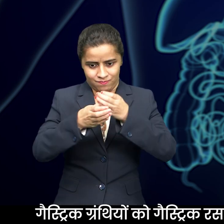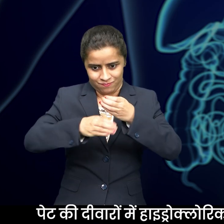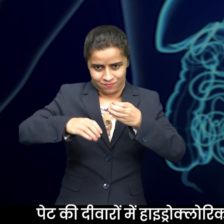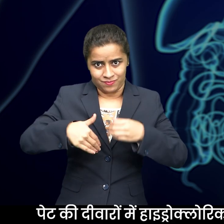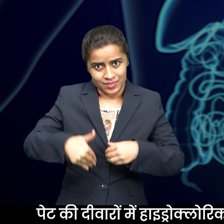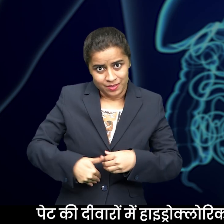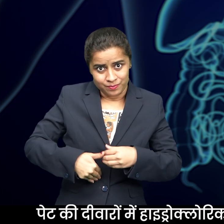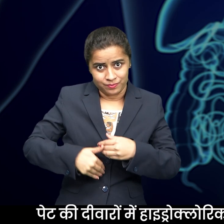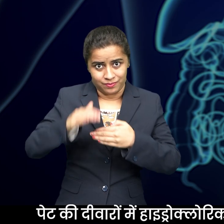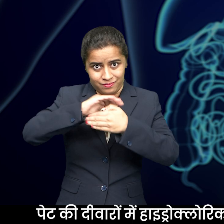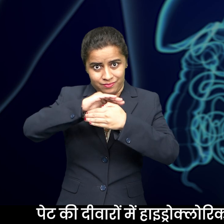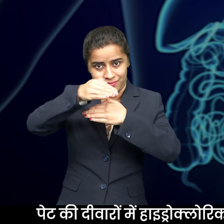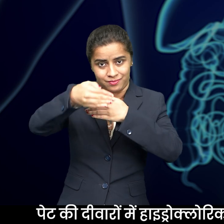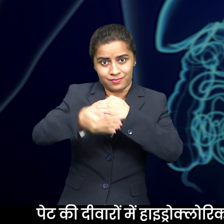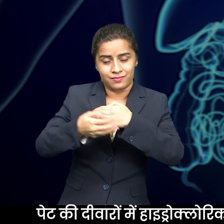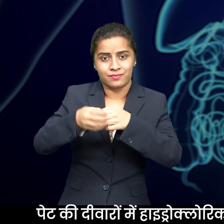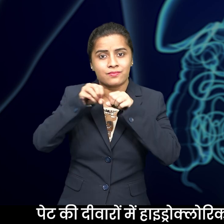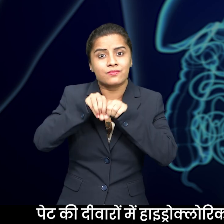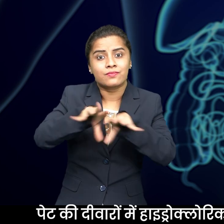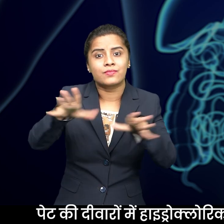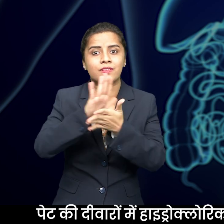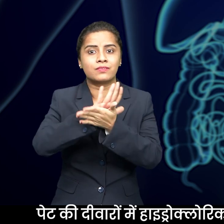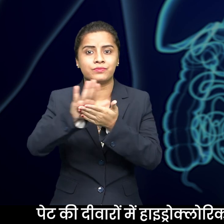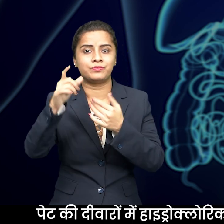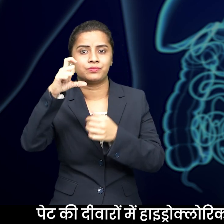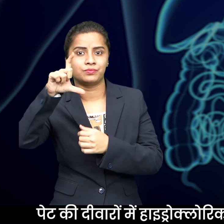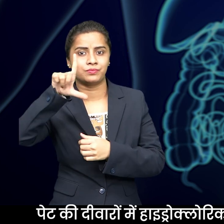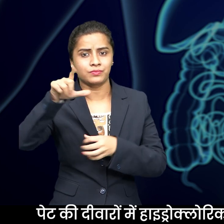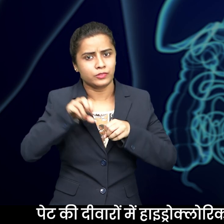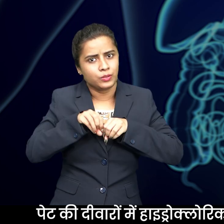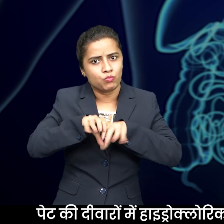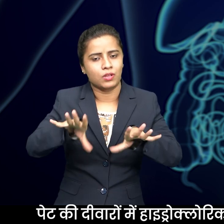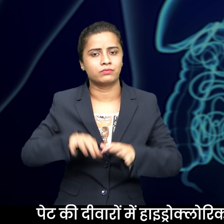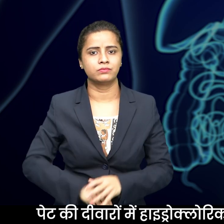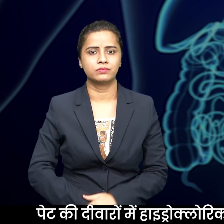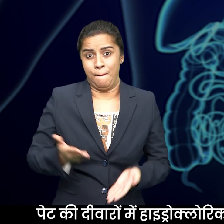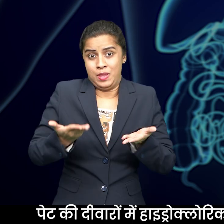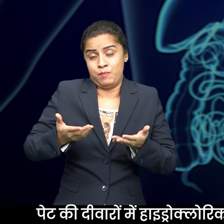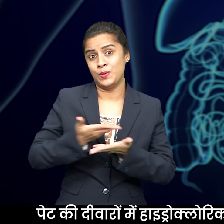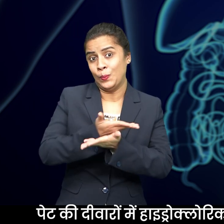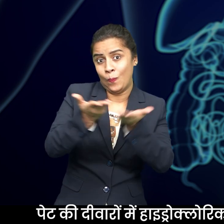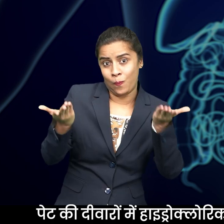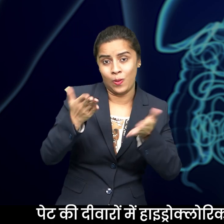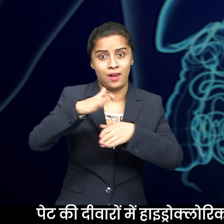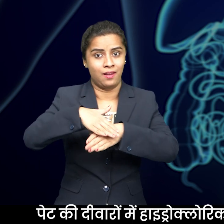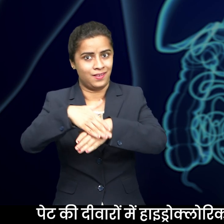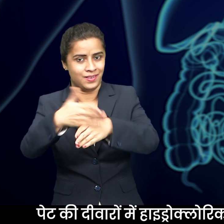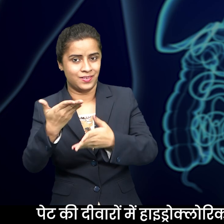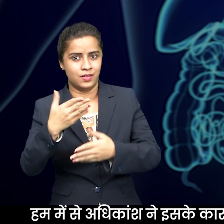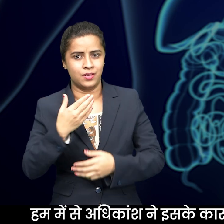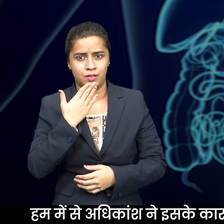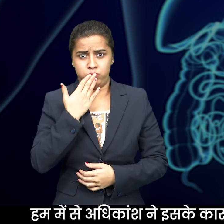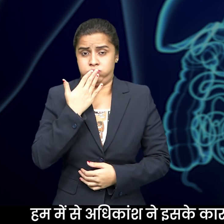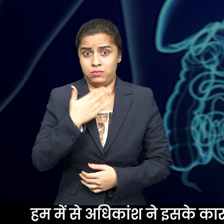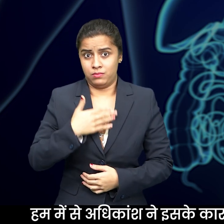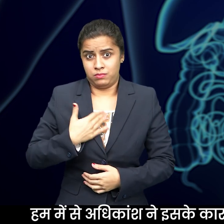करती है। पेट की दीवारों में हाइड्रोलिक अम्ल HCl युक्त रस का स्राव होता है।